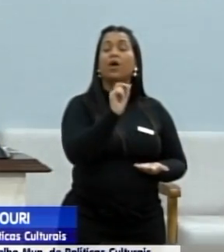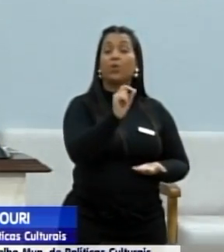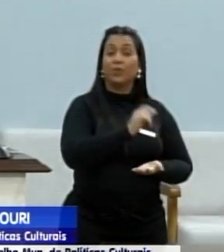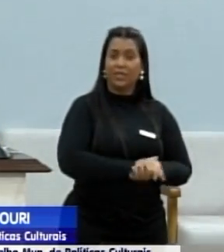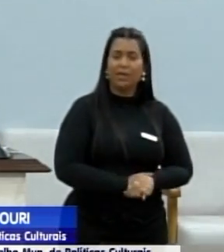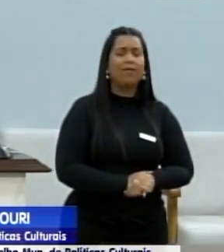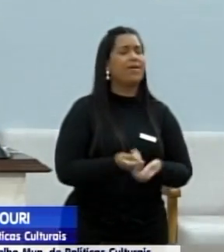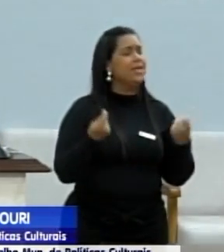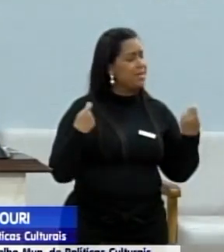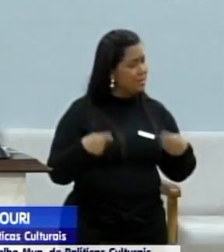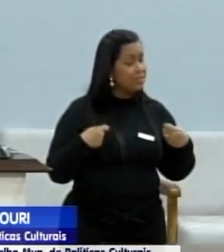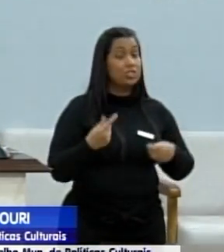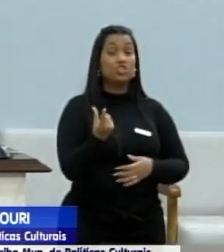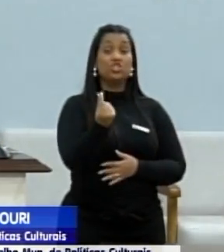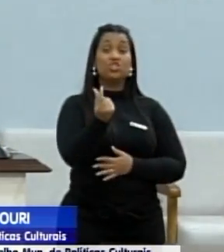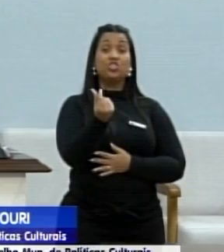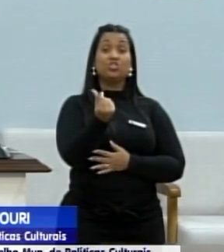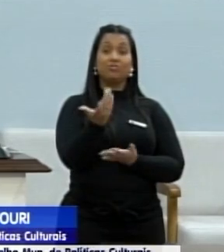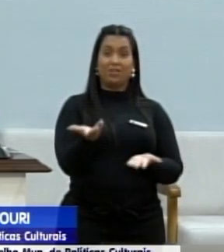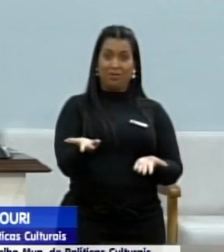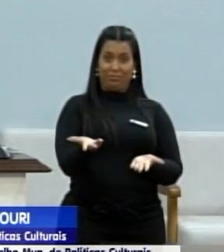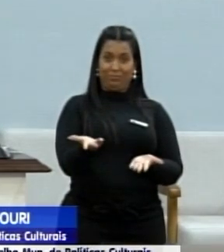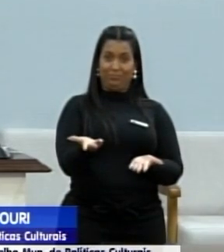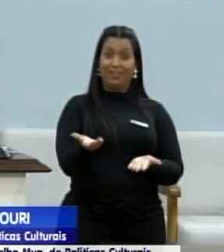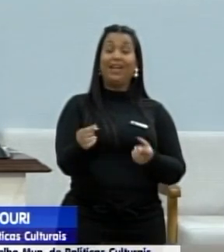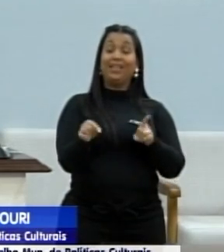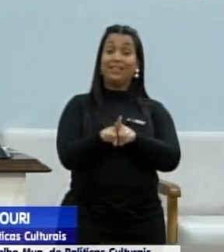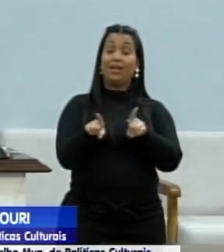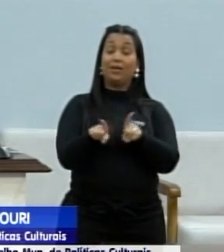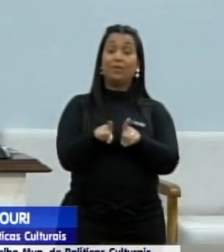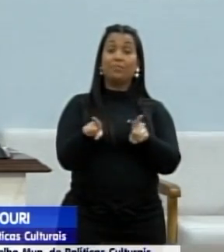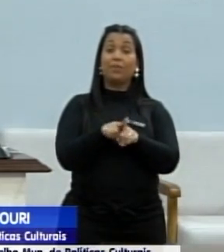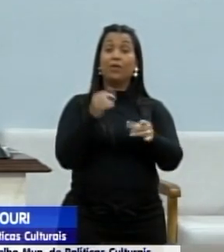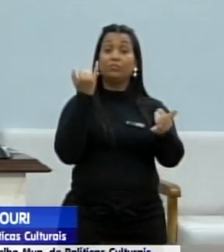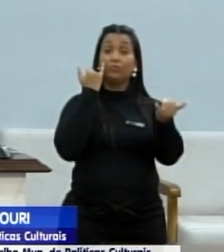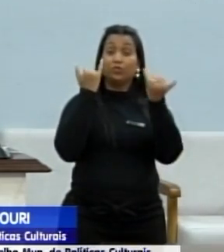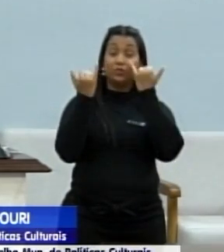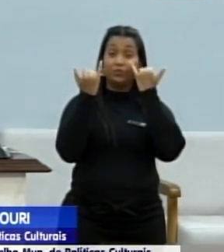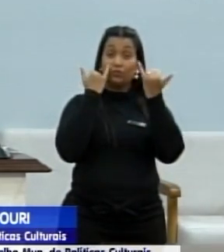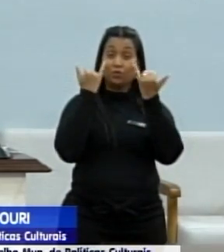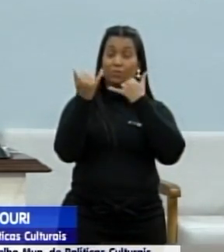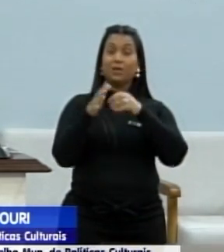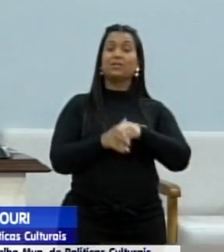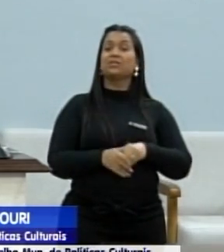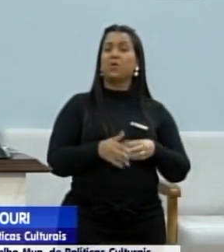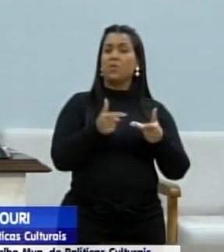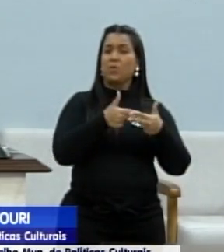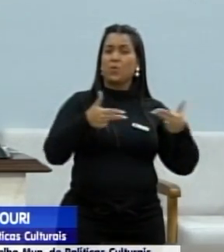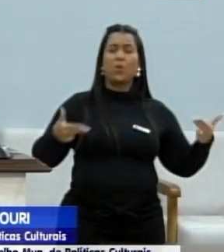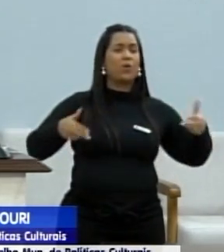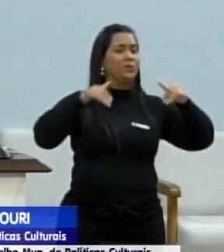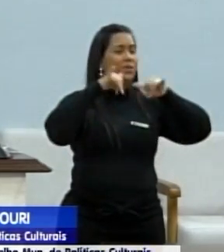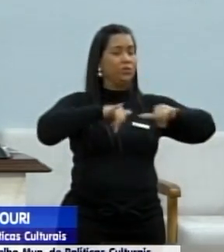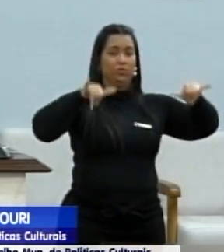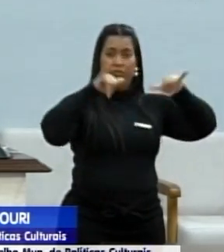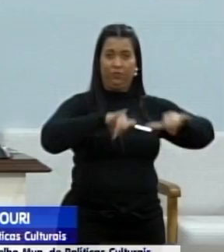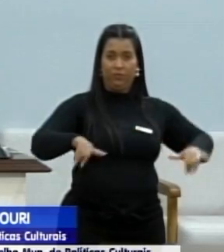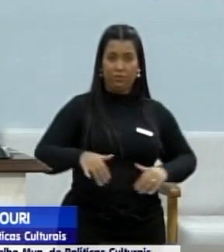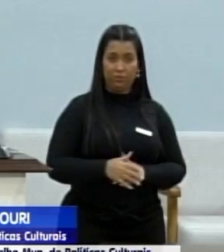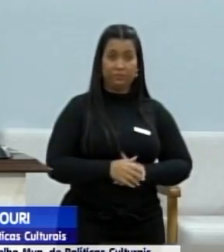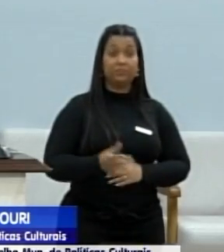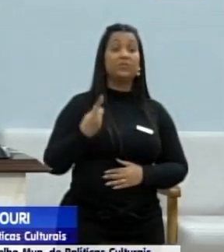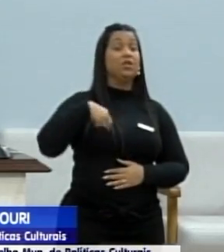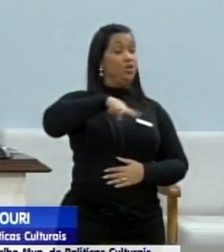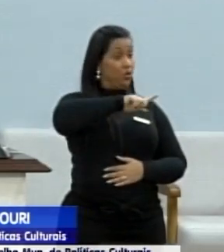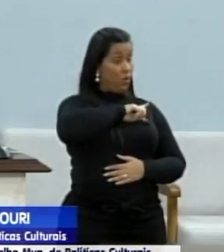é necessário investimento em formação, em produção, em circulação, em difusão.